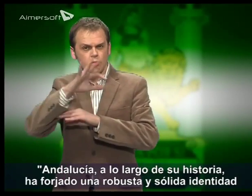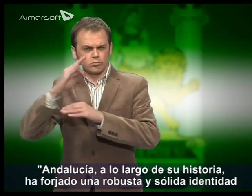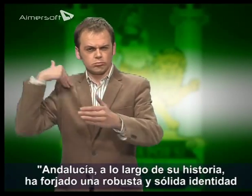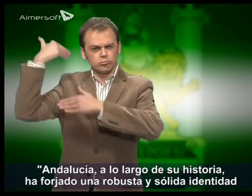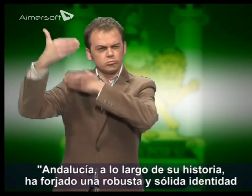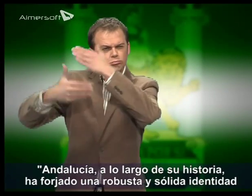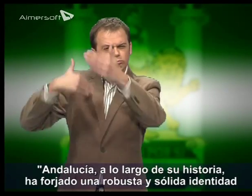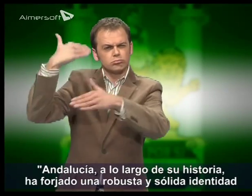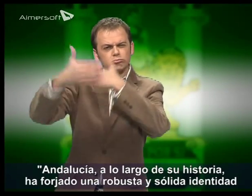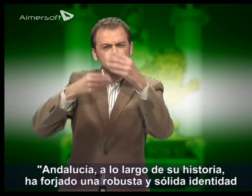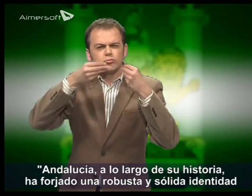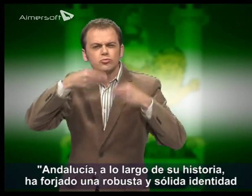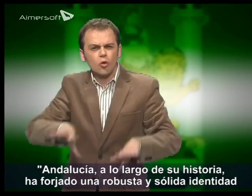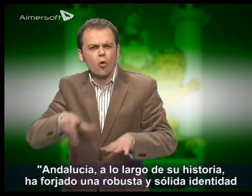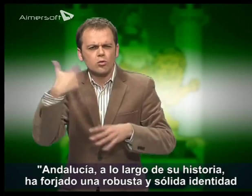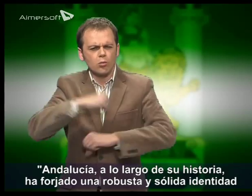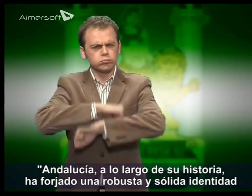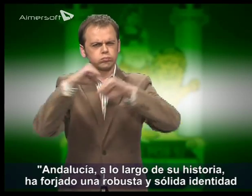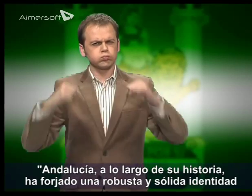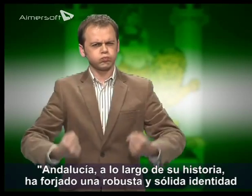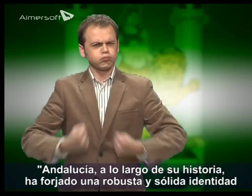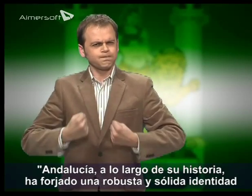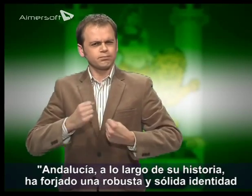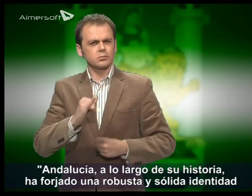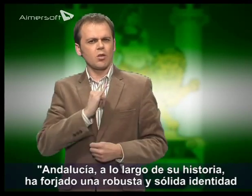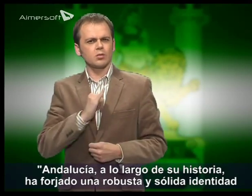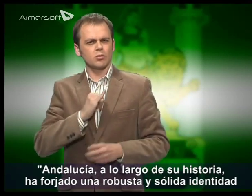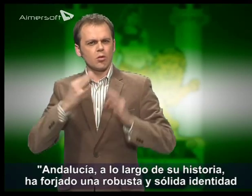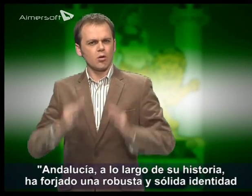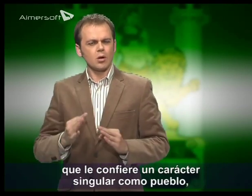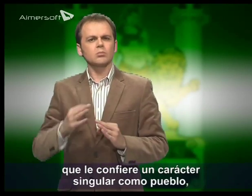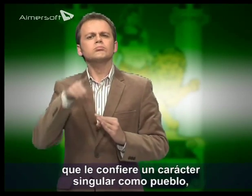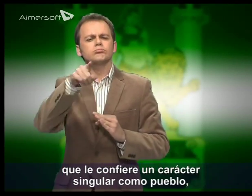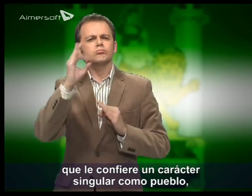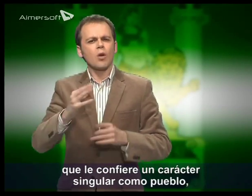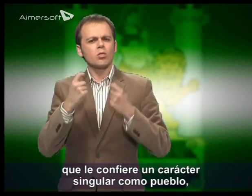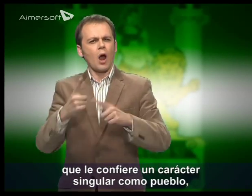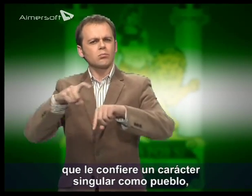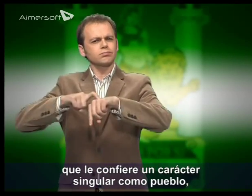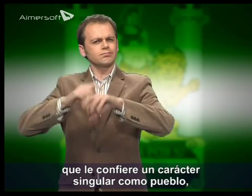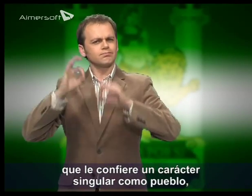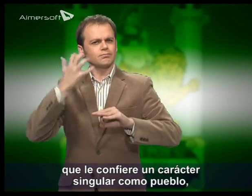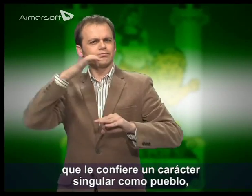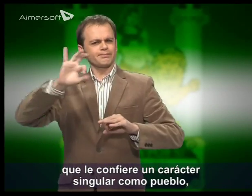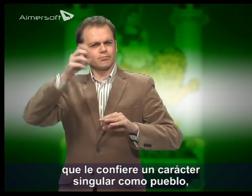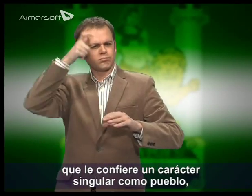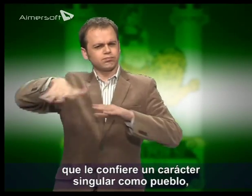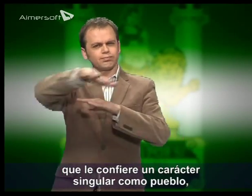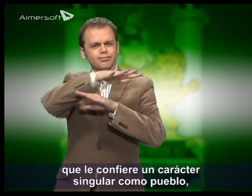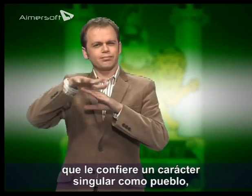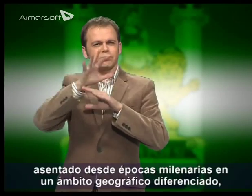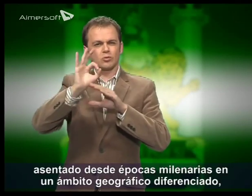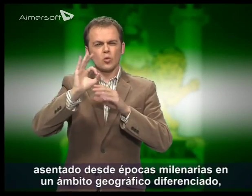Andalucía, a lo largo de su historia, ha forjado una robusta y sólida identidad que le confiere un carácter singular como